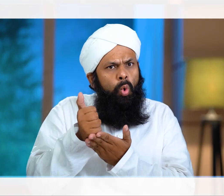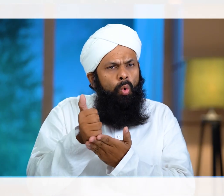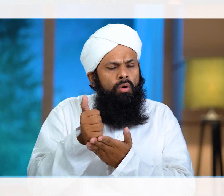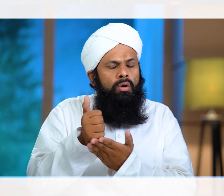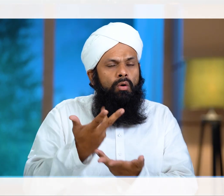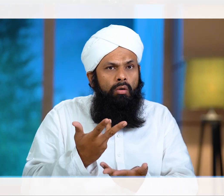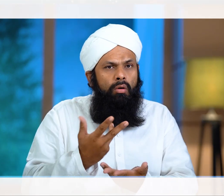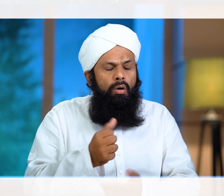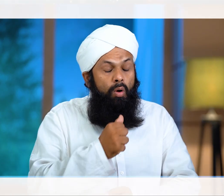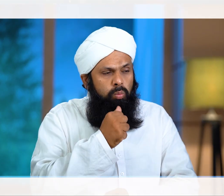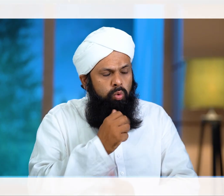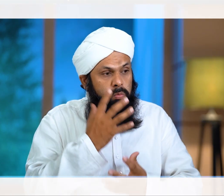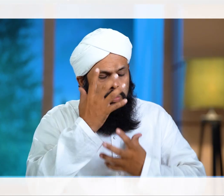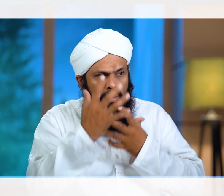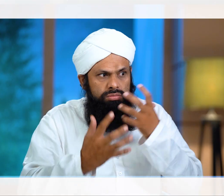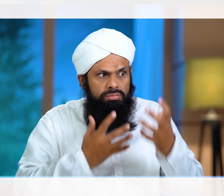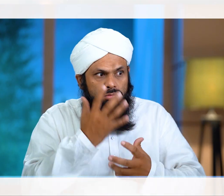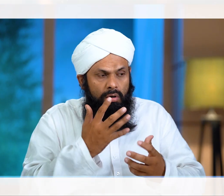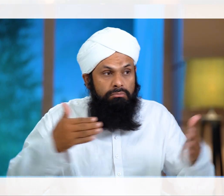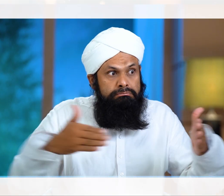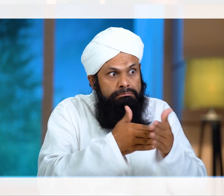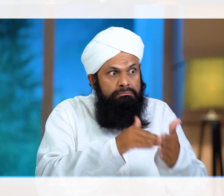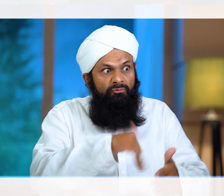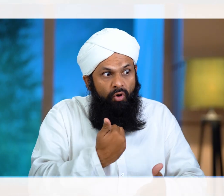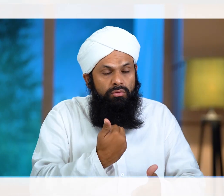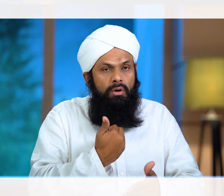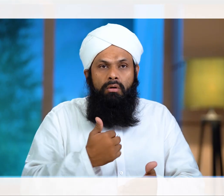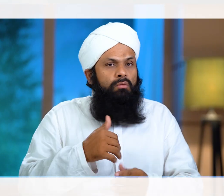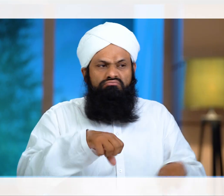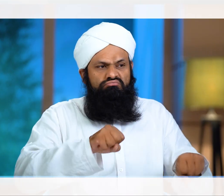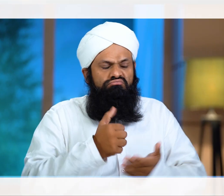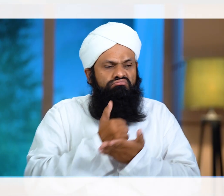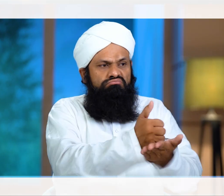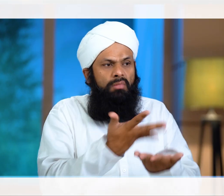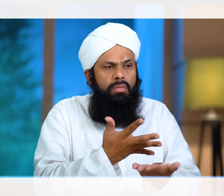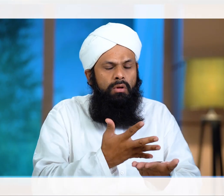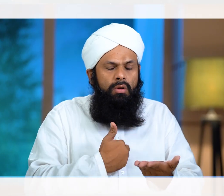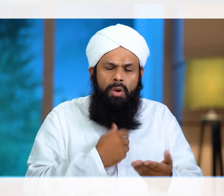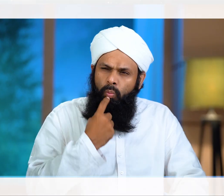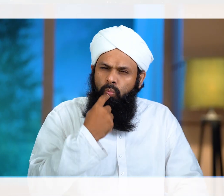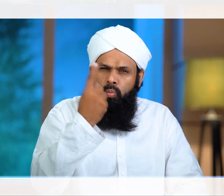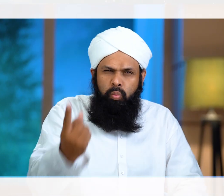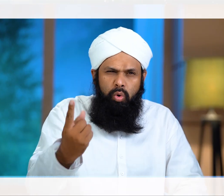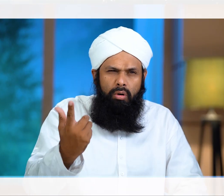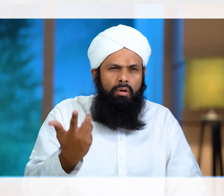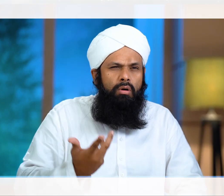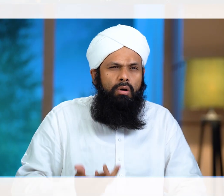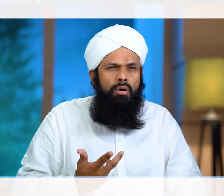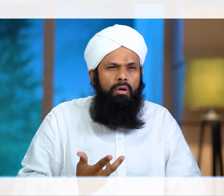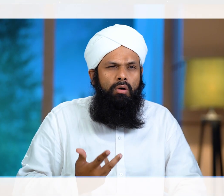صاحب سے ایک ایسی چیز مانگتے ہیں جو آپ کے والد صاحب کو پتہ ہے کہ یہ چیز آپ کے حق میں بہتر نہیں ہے. آپ کے والد صاحب آپ کو منع کر دیتے